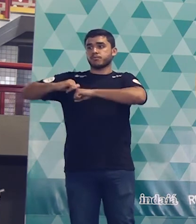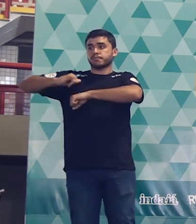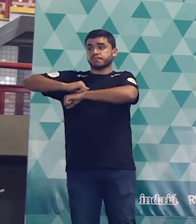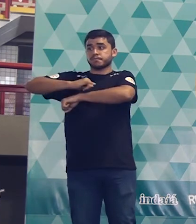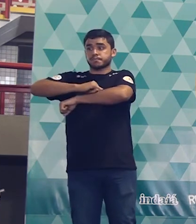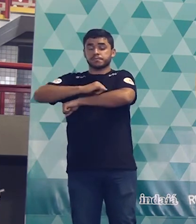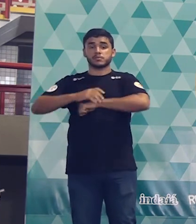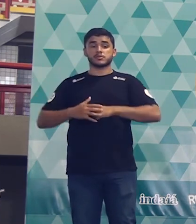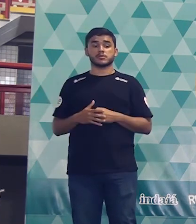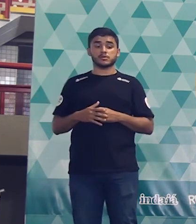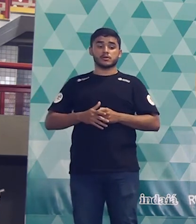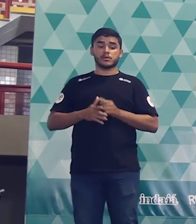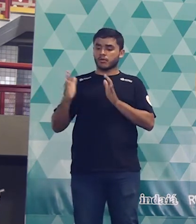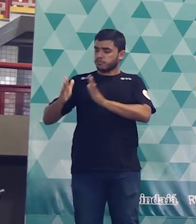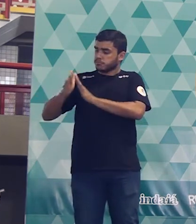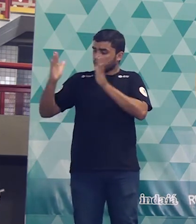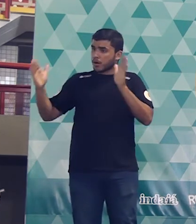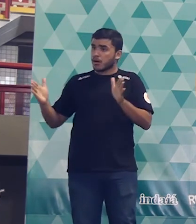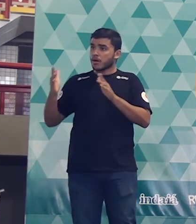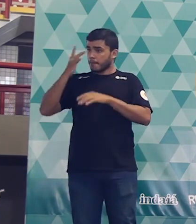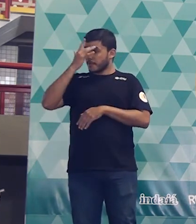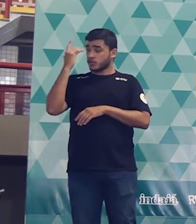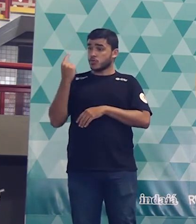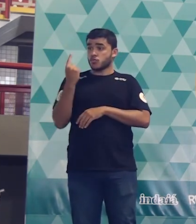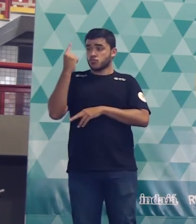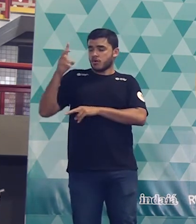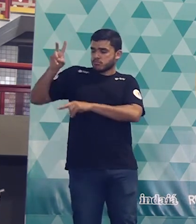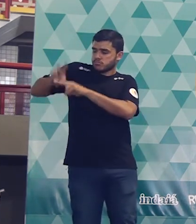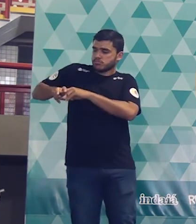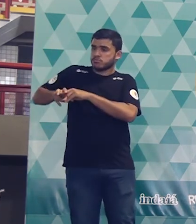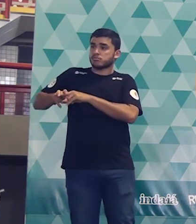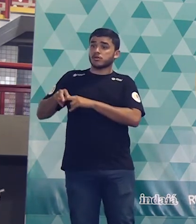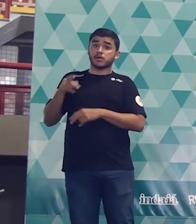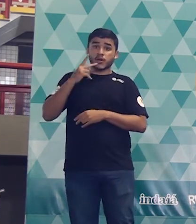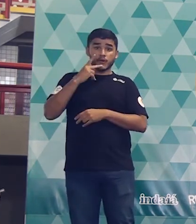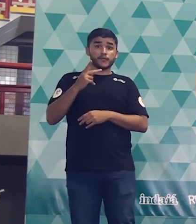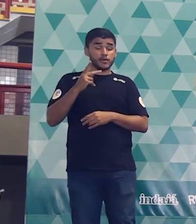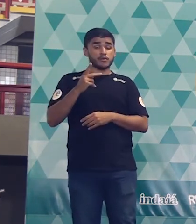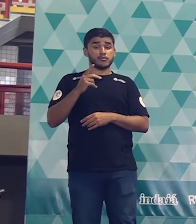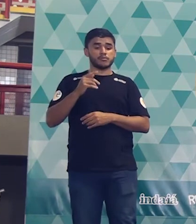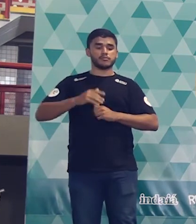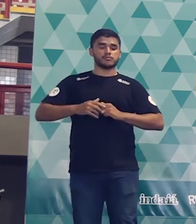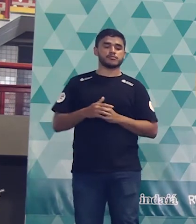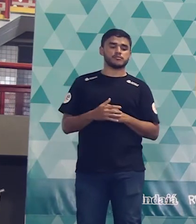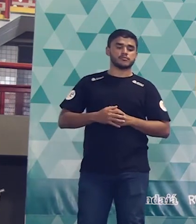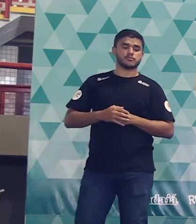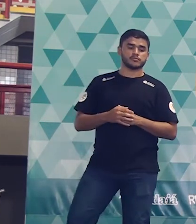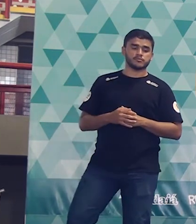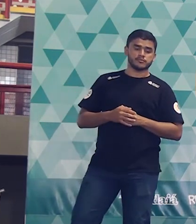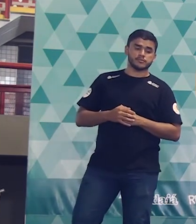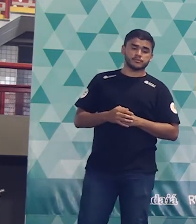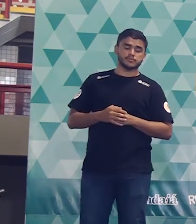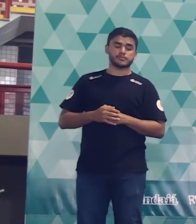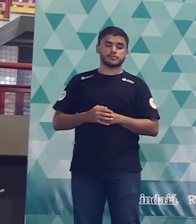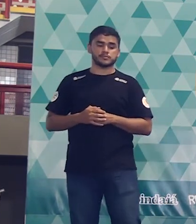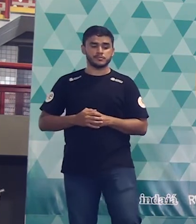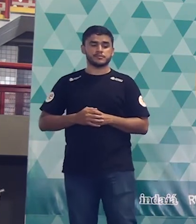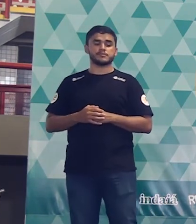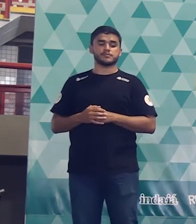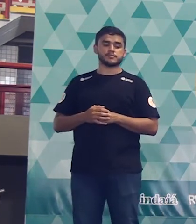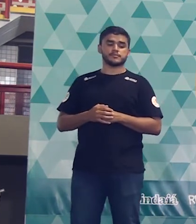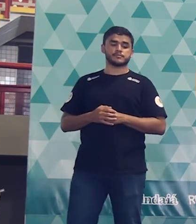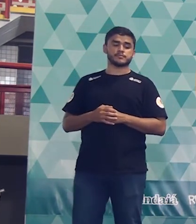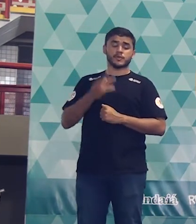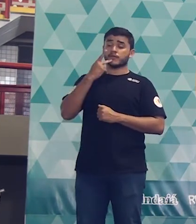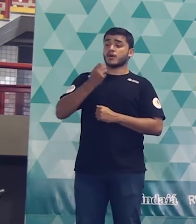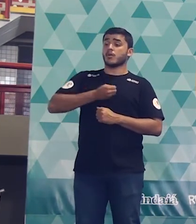né? Lá não, é bem mais largo mesmo, só para uma pessoa. Isso é informação explícita. Tá? Nesse poema aqui, ó, que